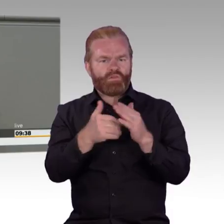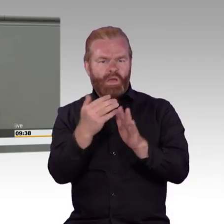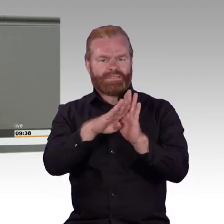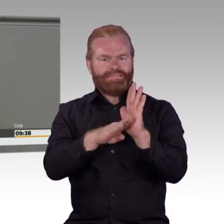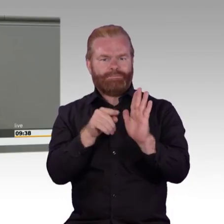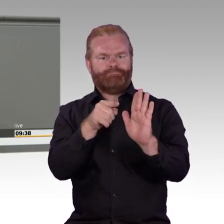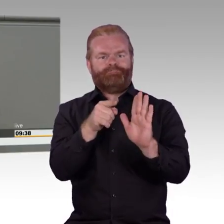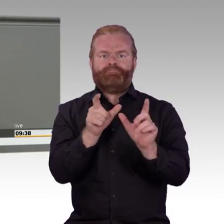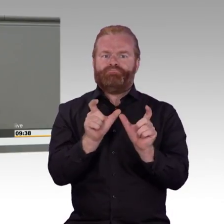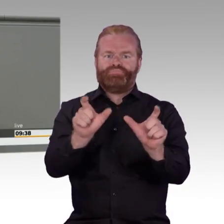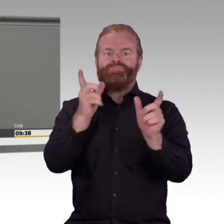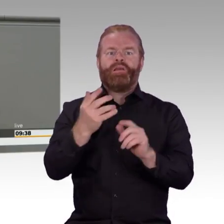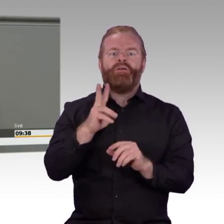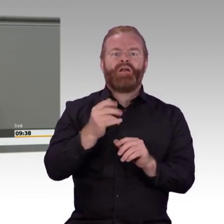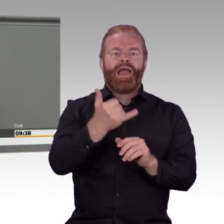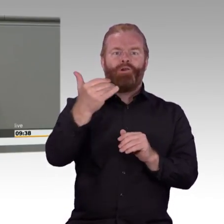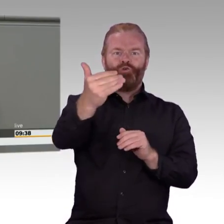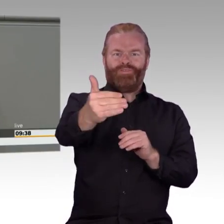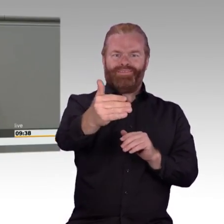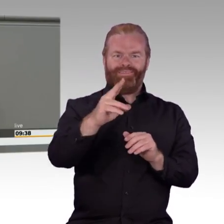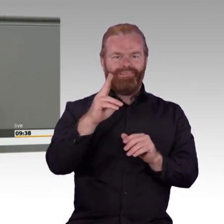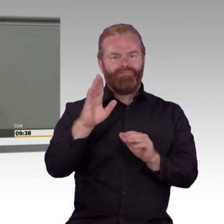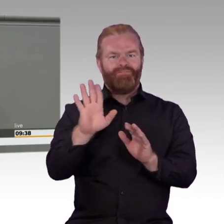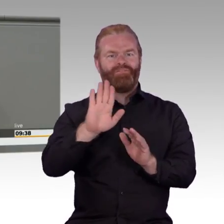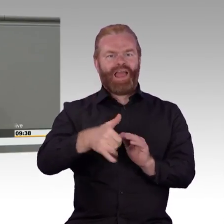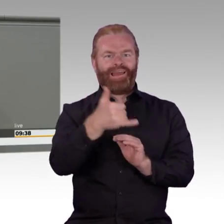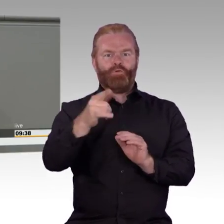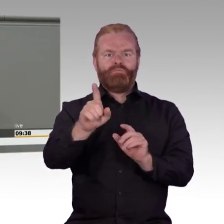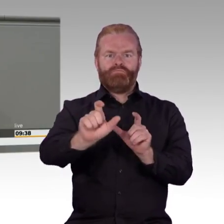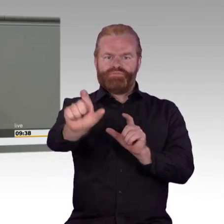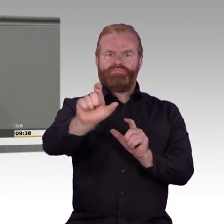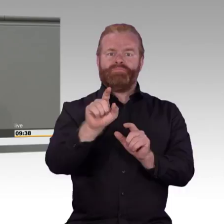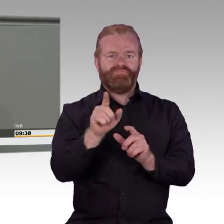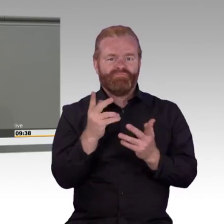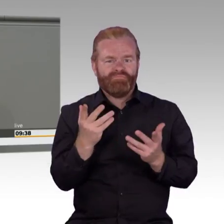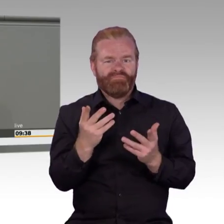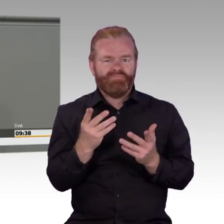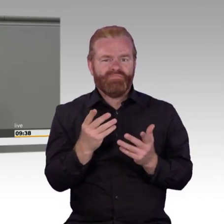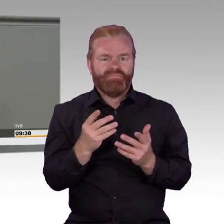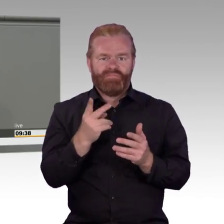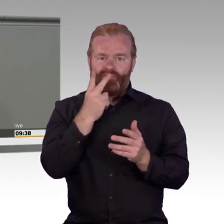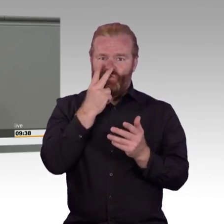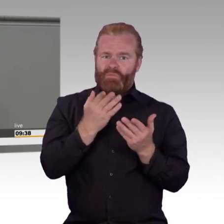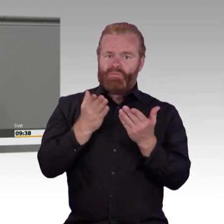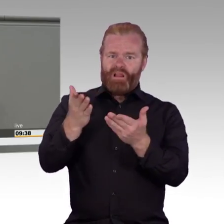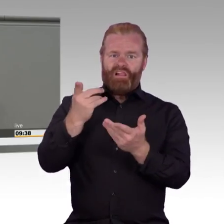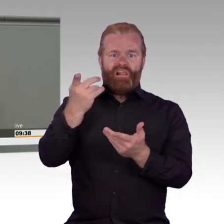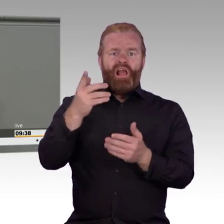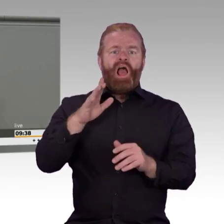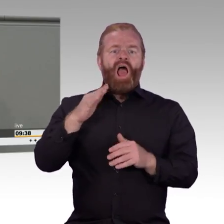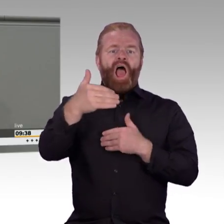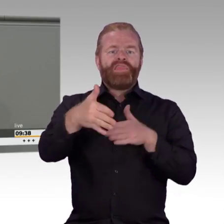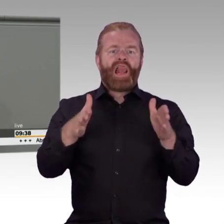Herren. Machen wir doch ein verjährungshinderndes Gesetz und überlegen uns dann genau, wie eine gute Regelung